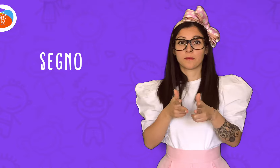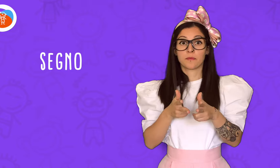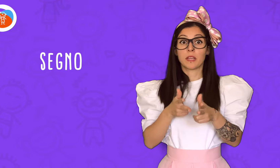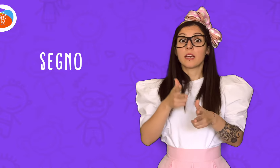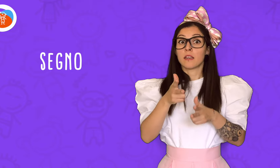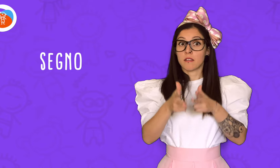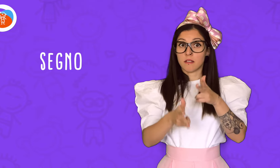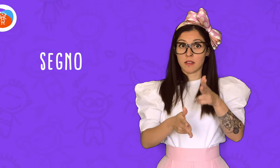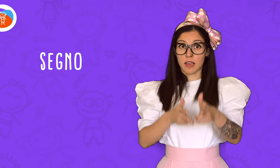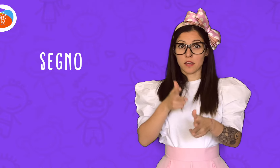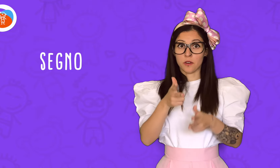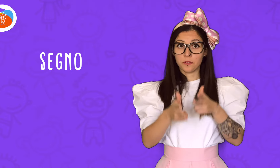Segno